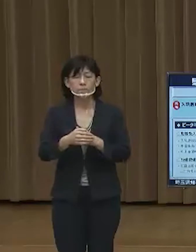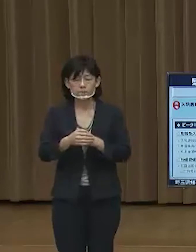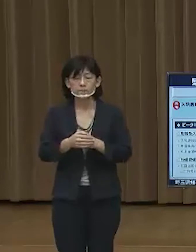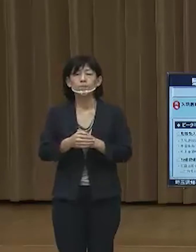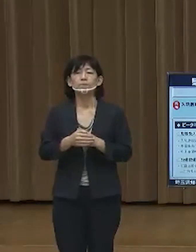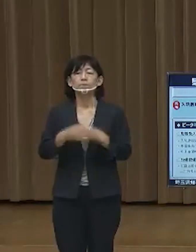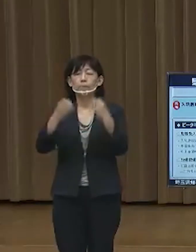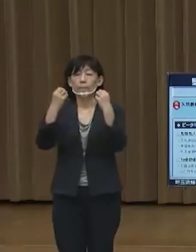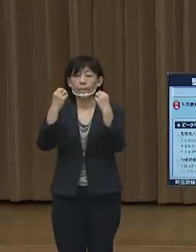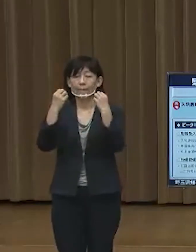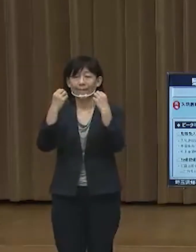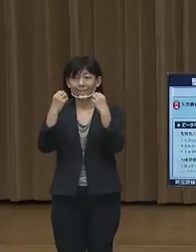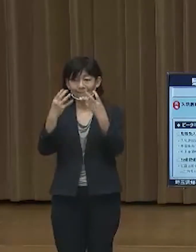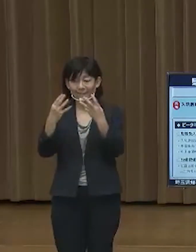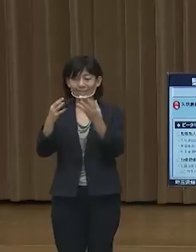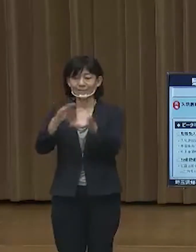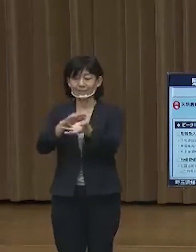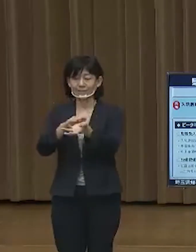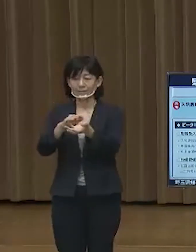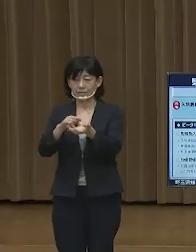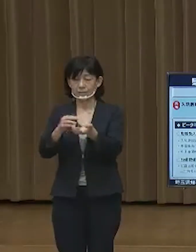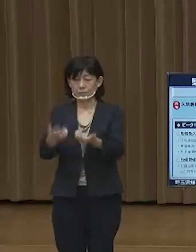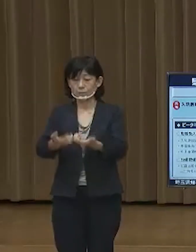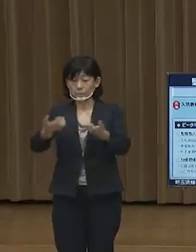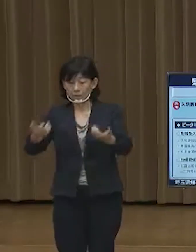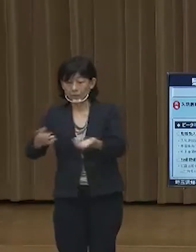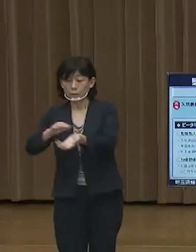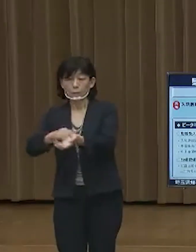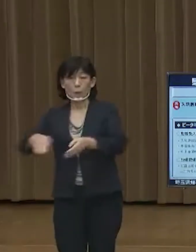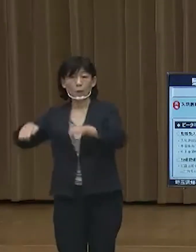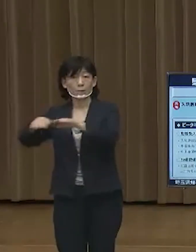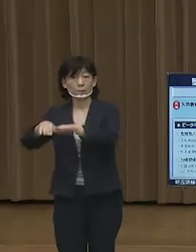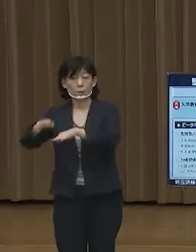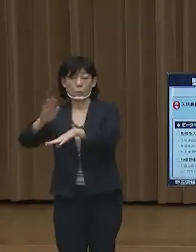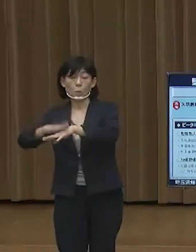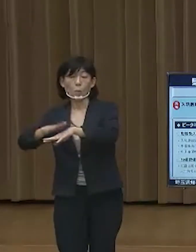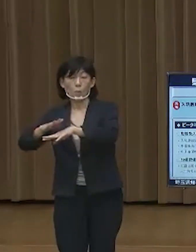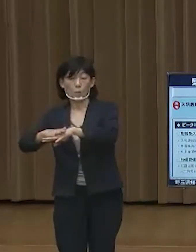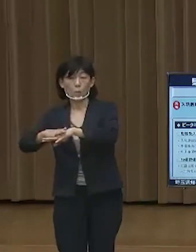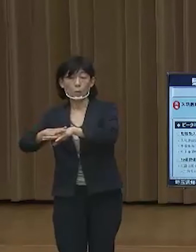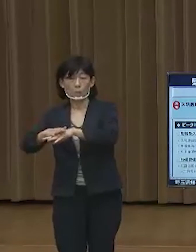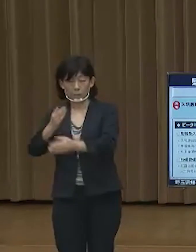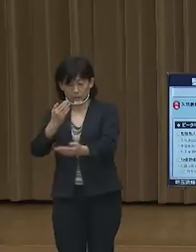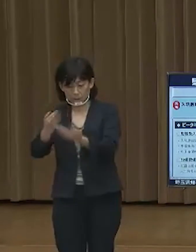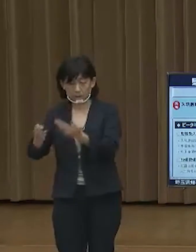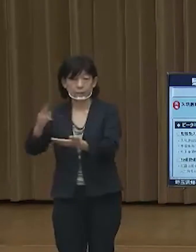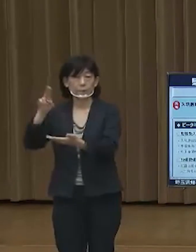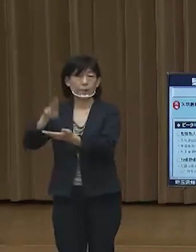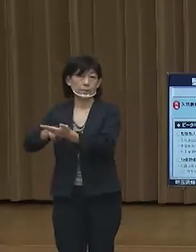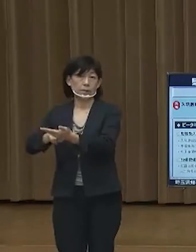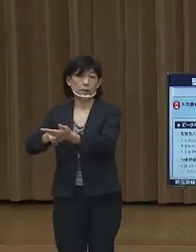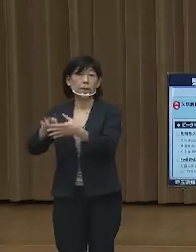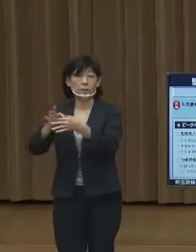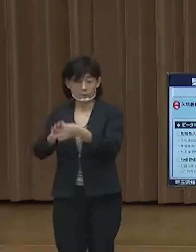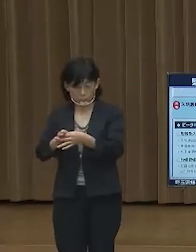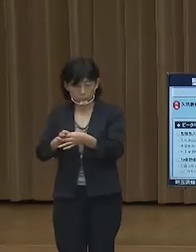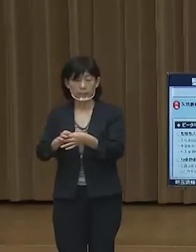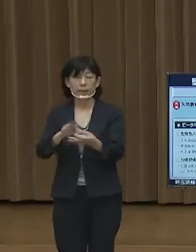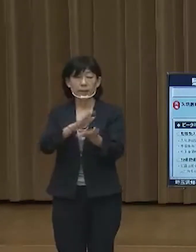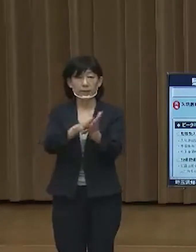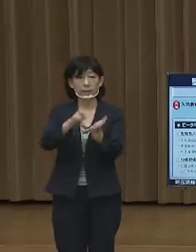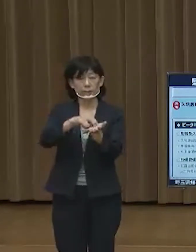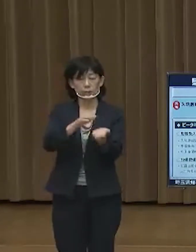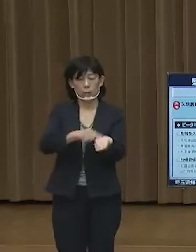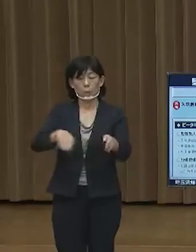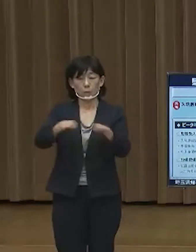げたその新しい 病棟に関する考え方もできましたので、それと合わせて公表させていただいたということであ